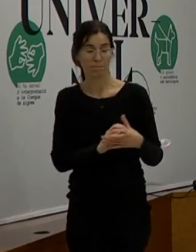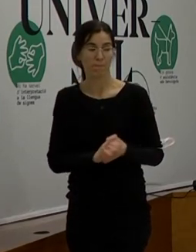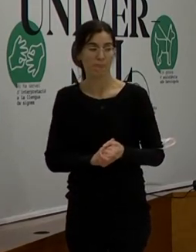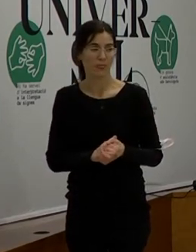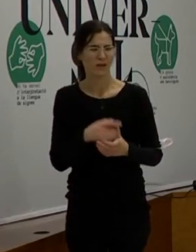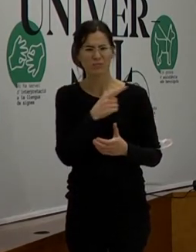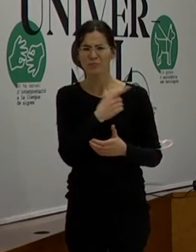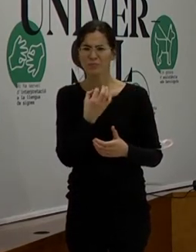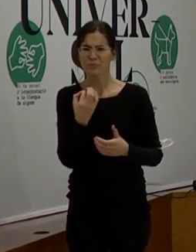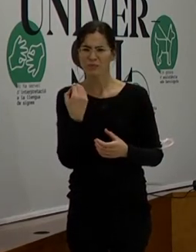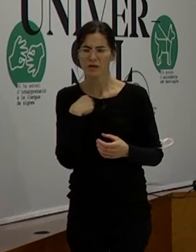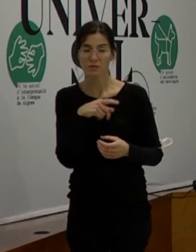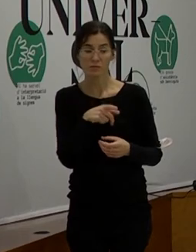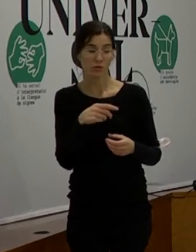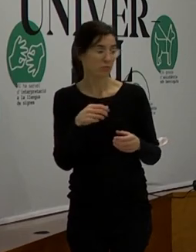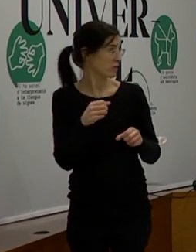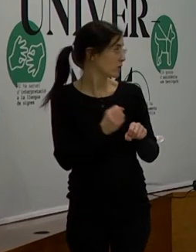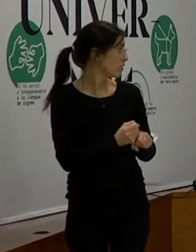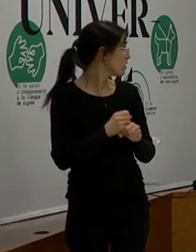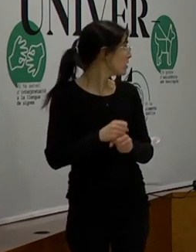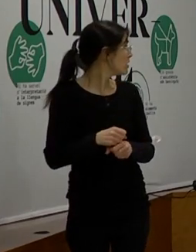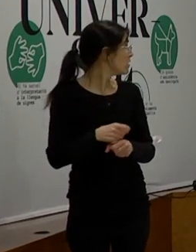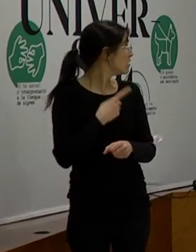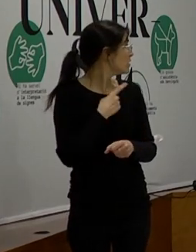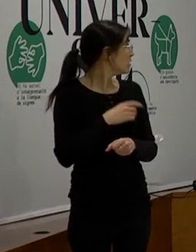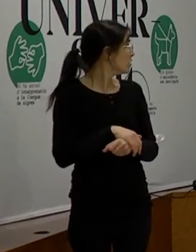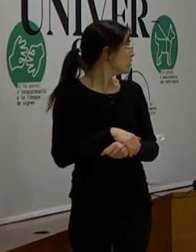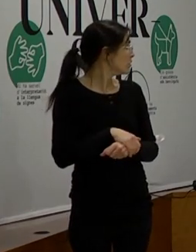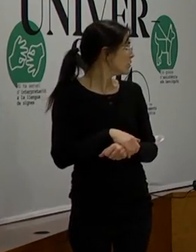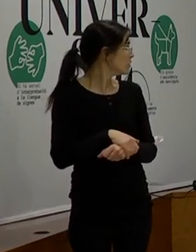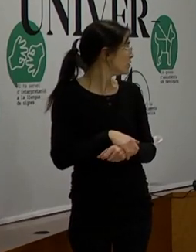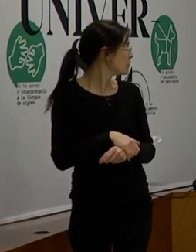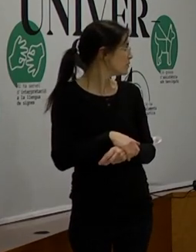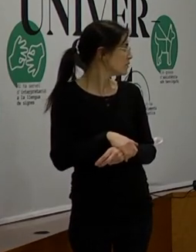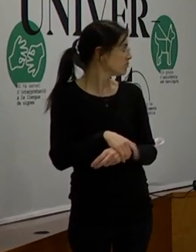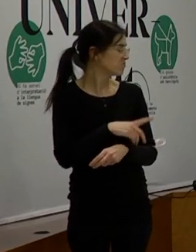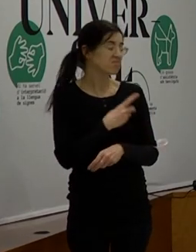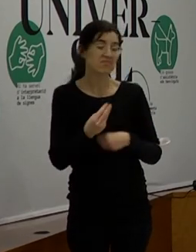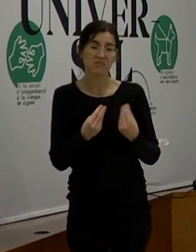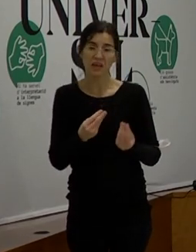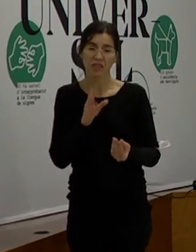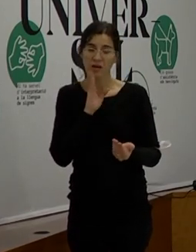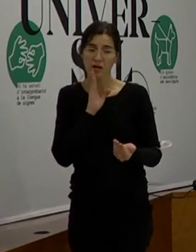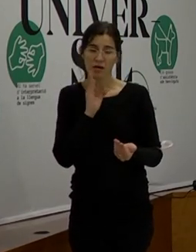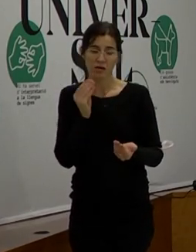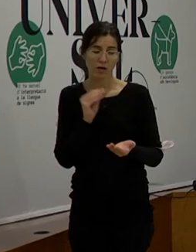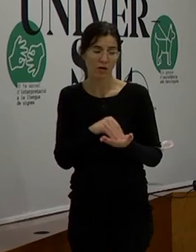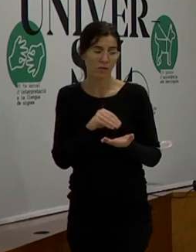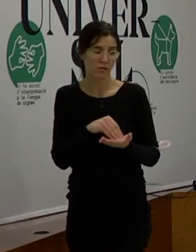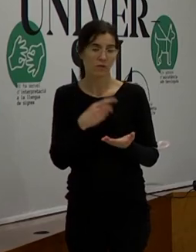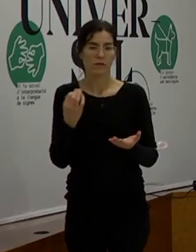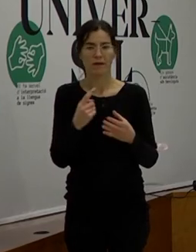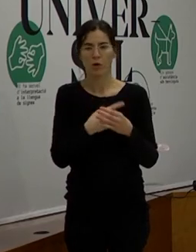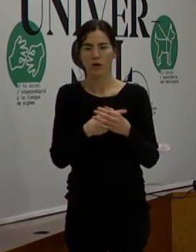I això és aquells que van en crosses i hola, i se fue, no? Què fan a vegades? Home, estic a fer aquest forat,